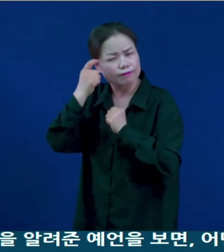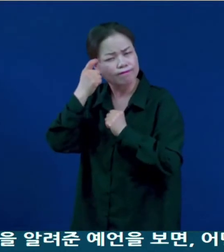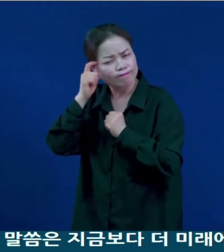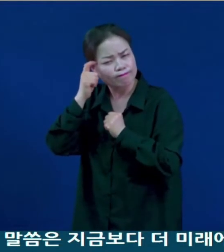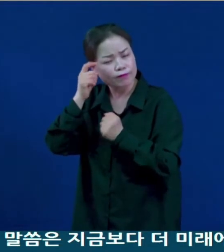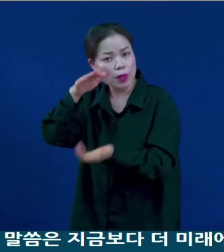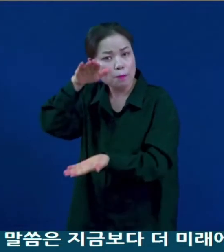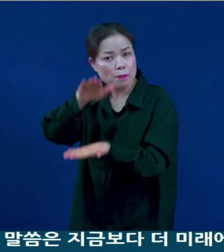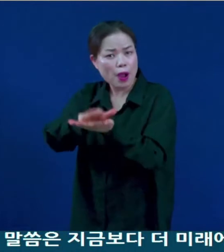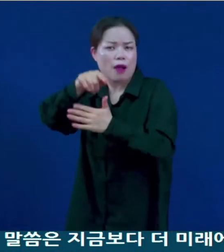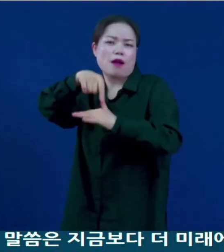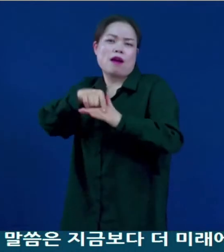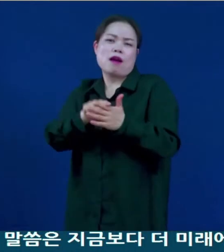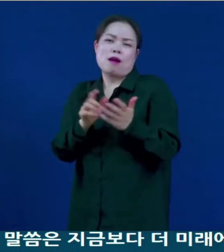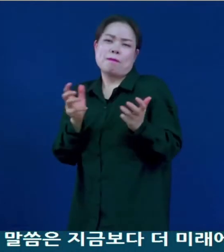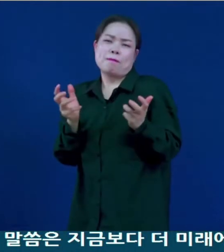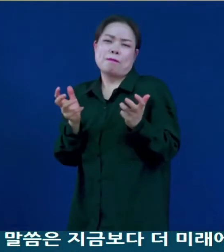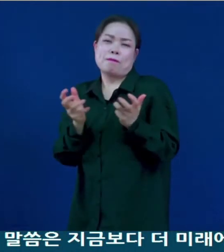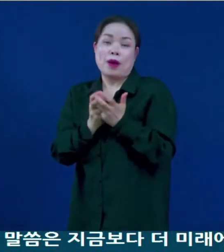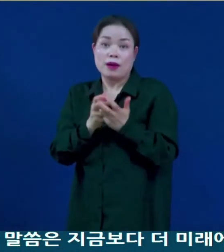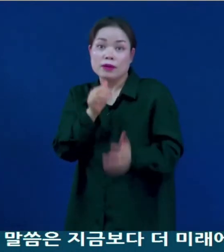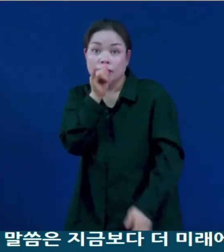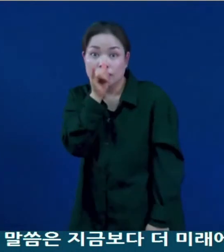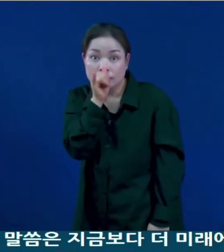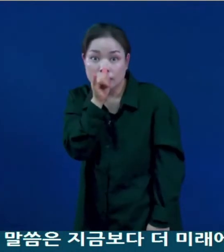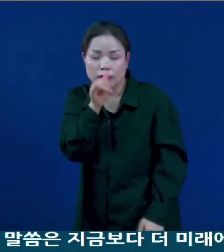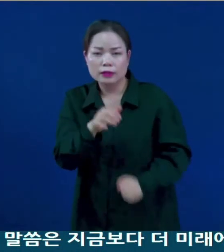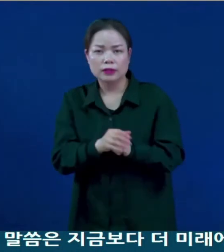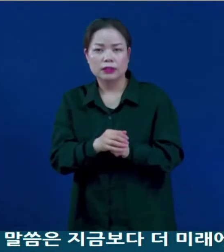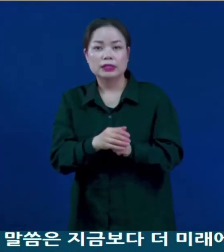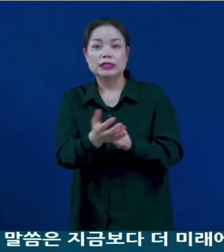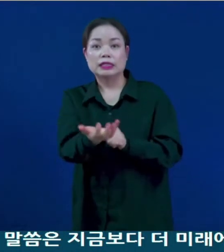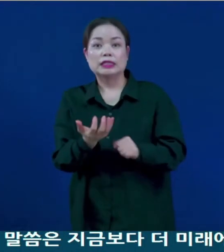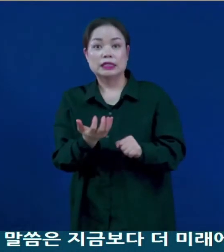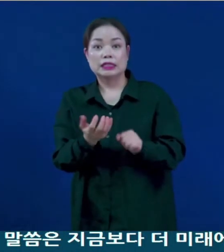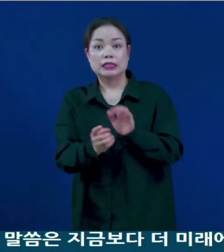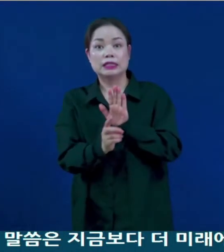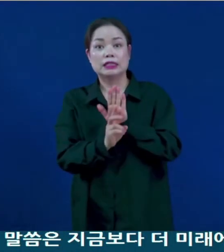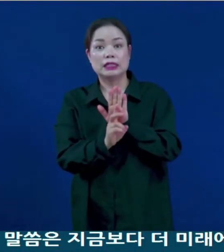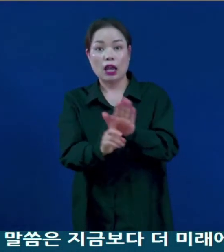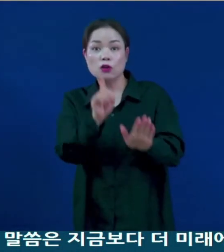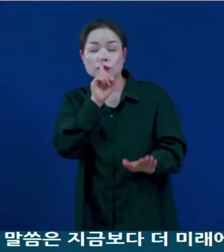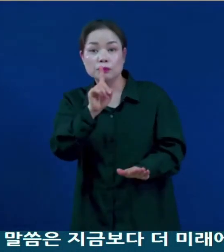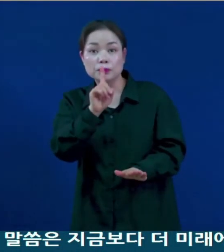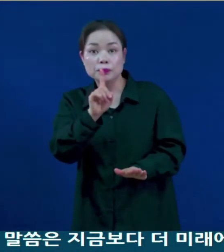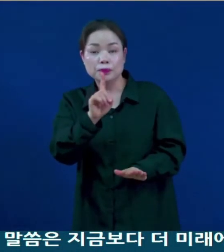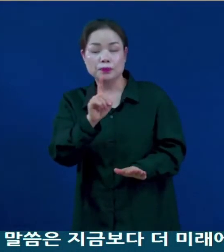의지와 열정으로 가득하리라. 이 예언이 이미 이루어졌습니다.